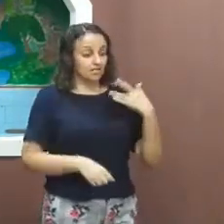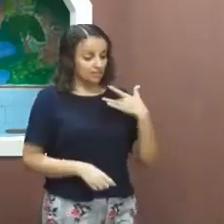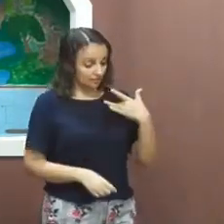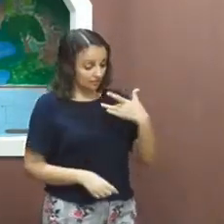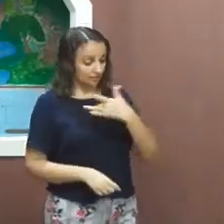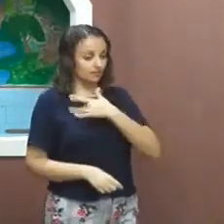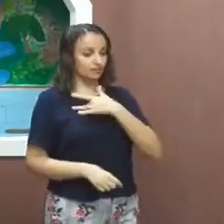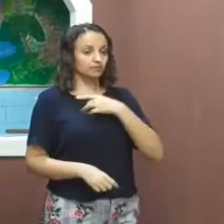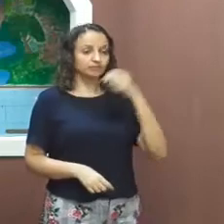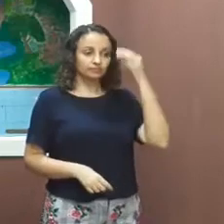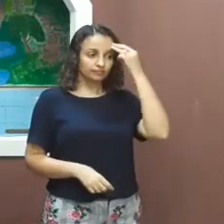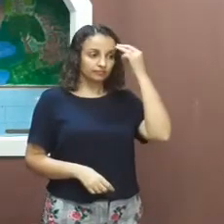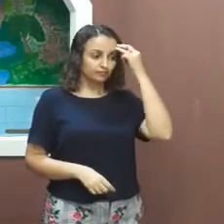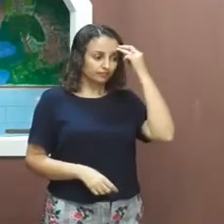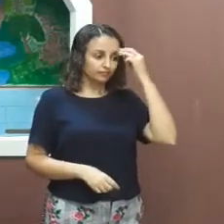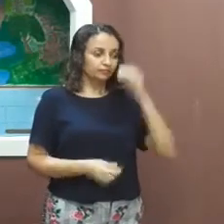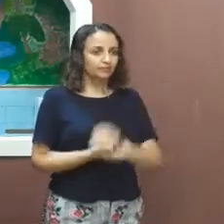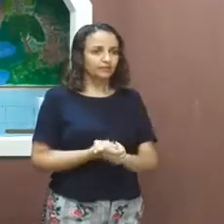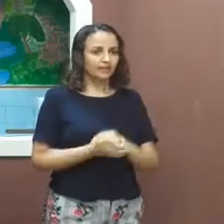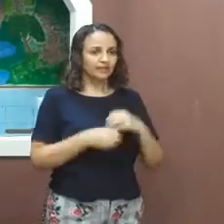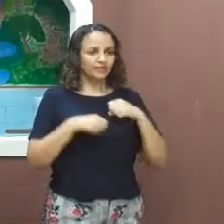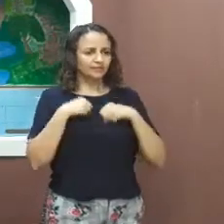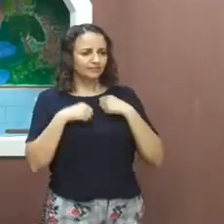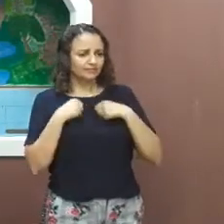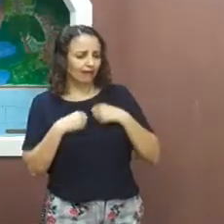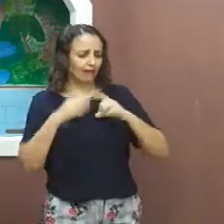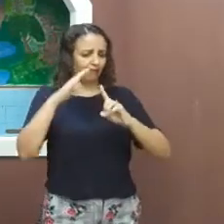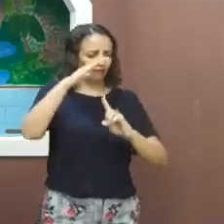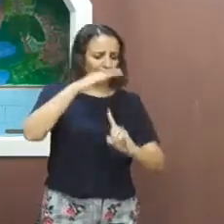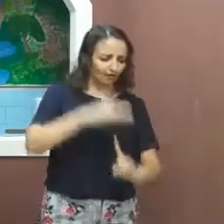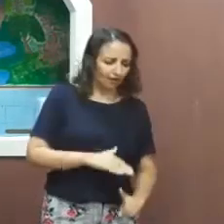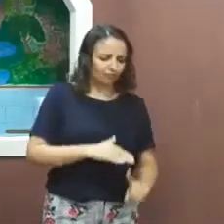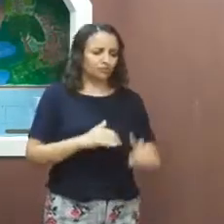mental. Ansiedade, depressão, toque, tudo aí vai.